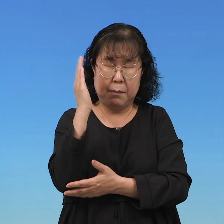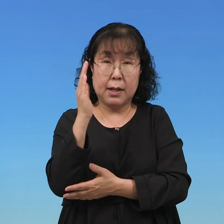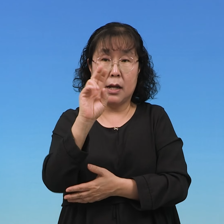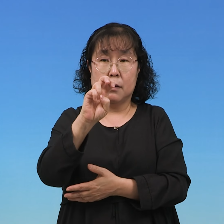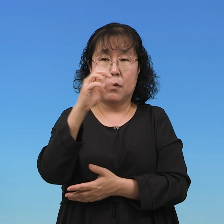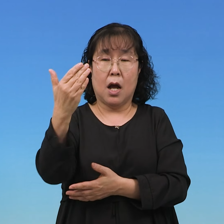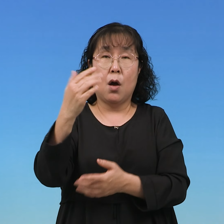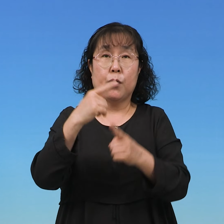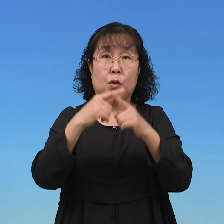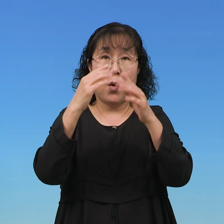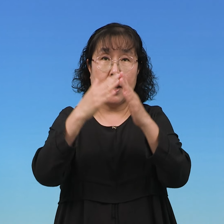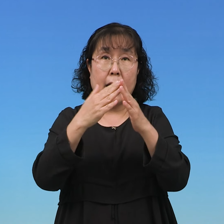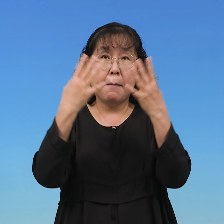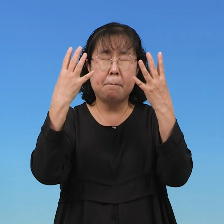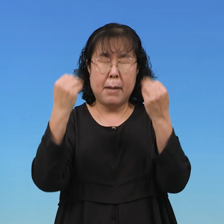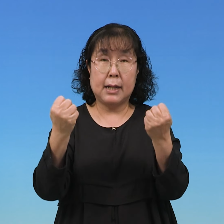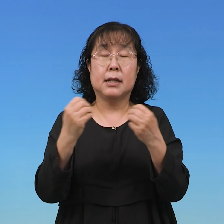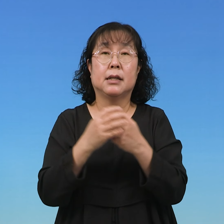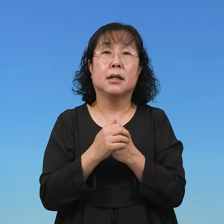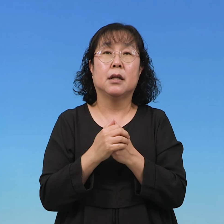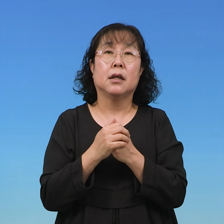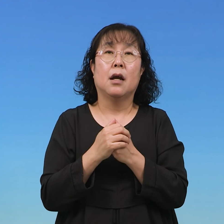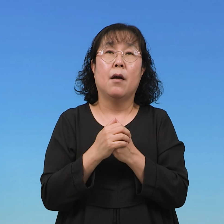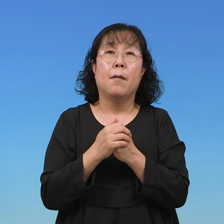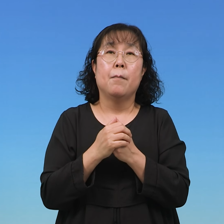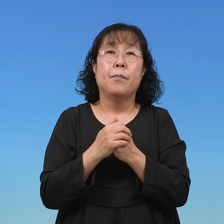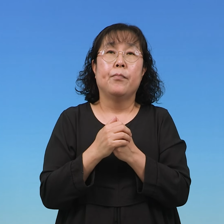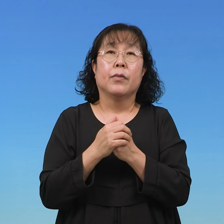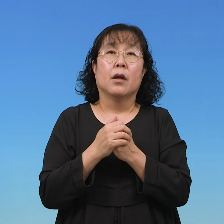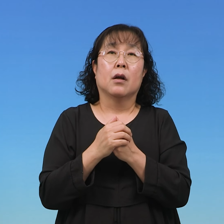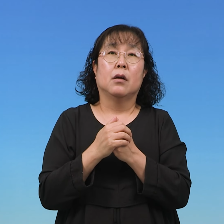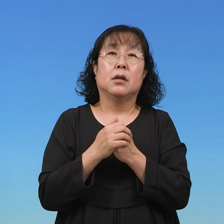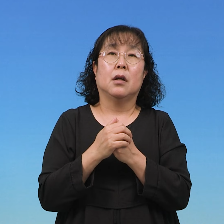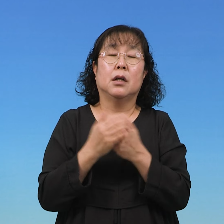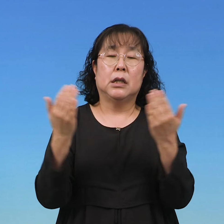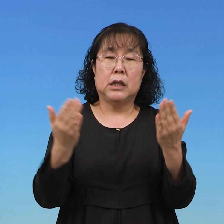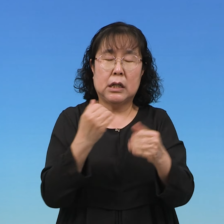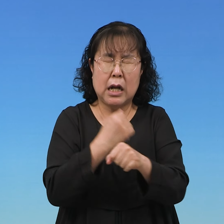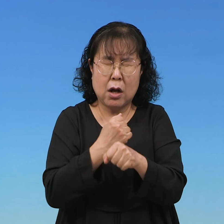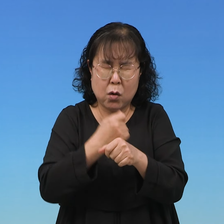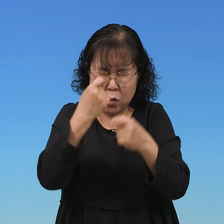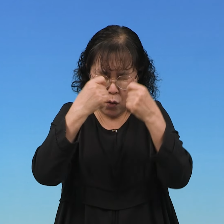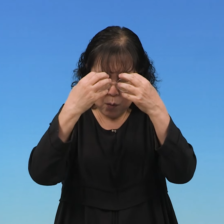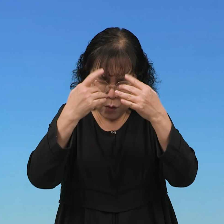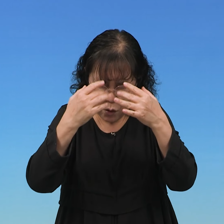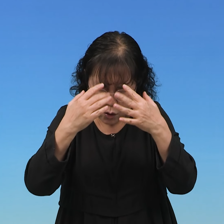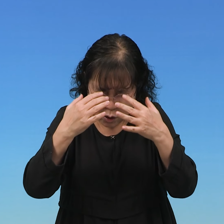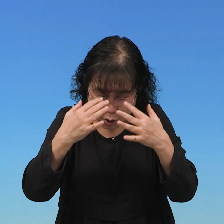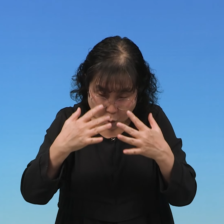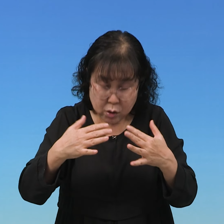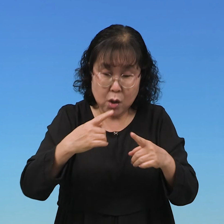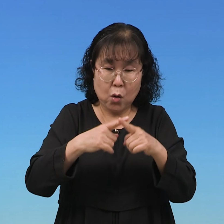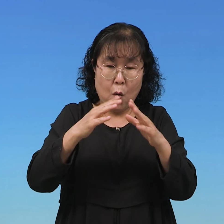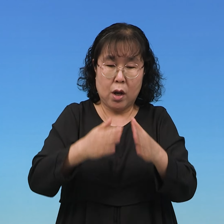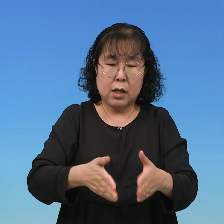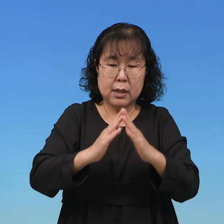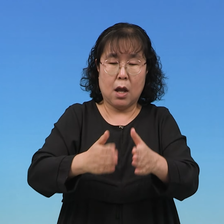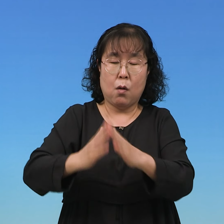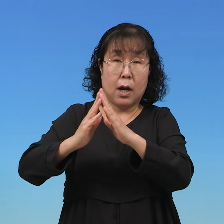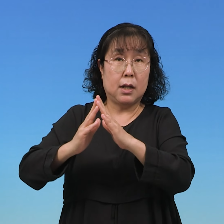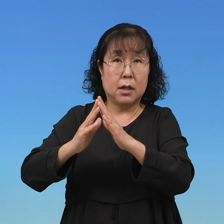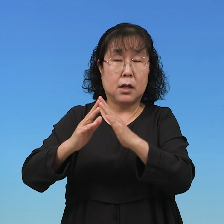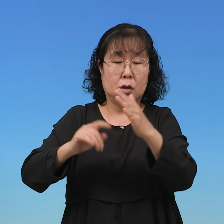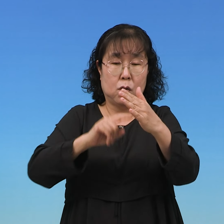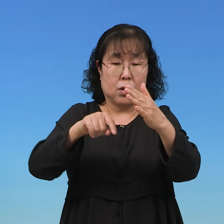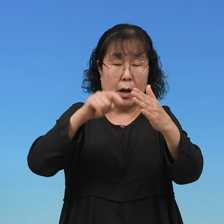그 29교회가 얼마나 많은 이제 그 대가 지불을 치르고 눈물을 흘리며 교회를 세워가는